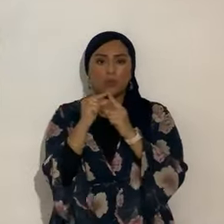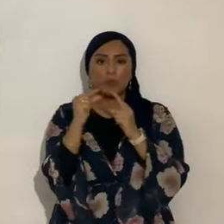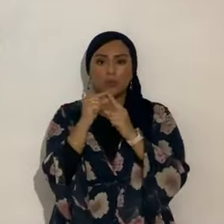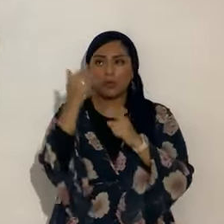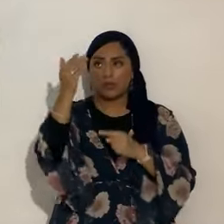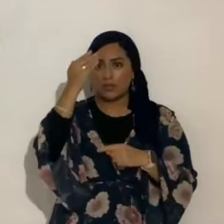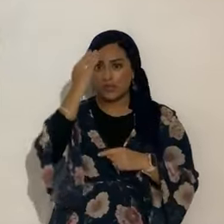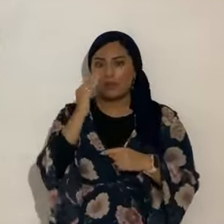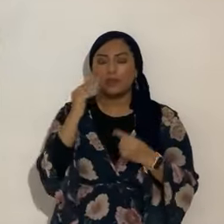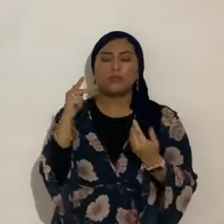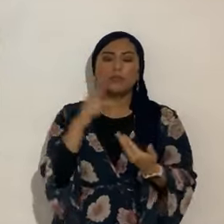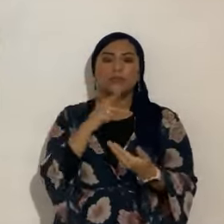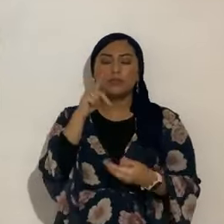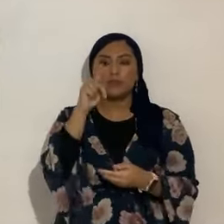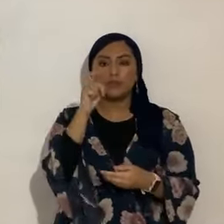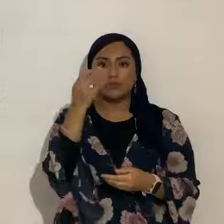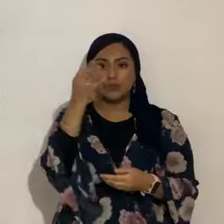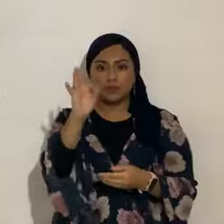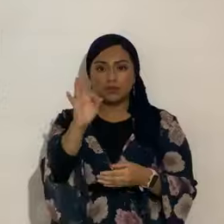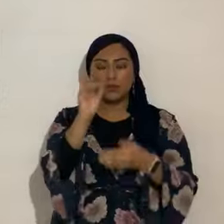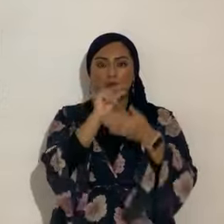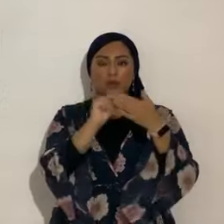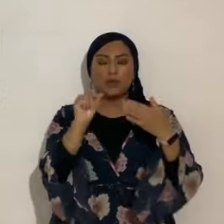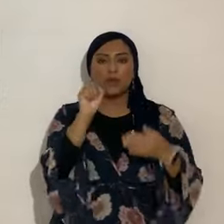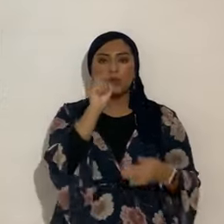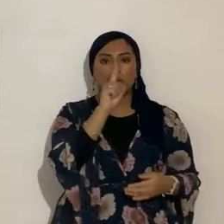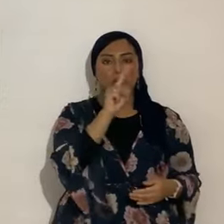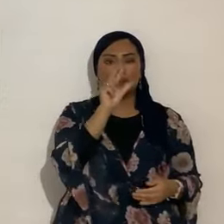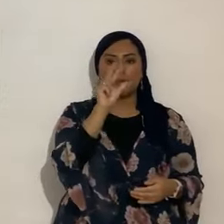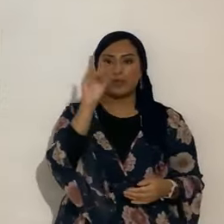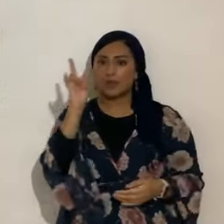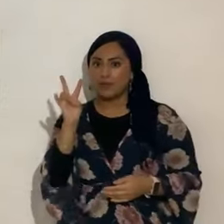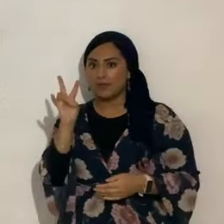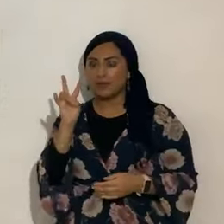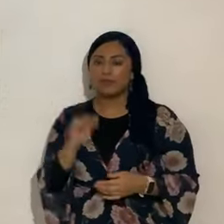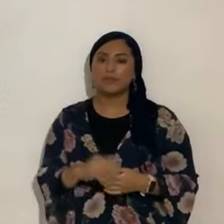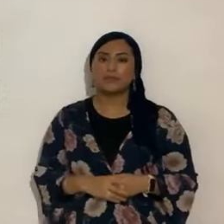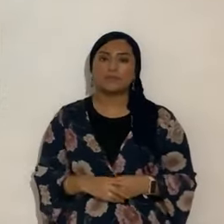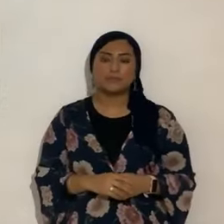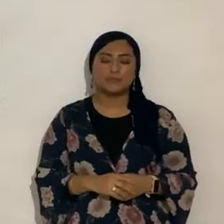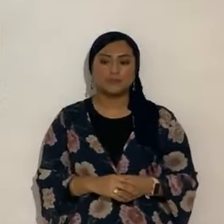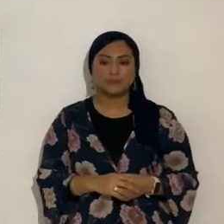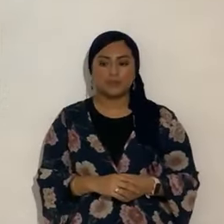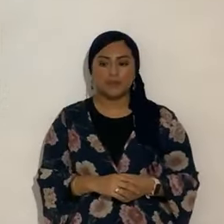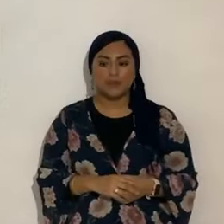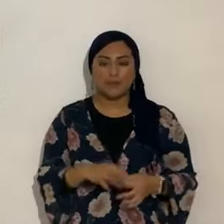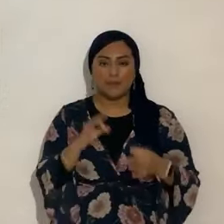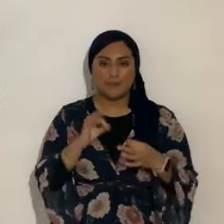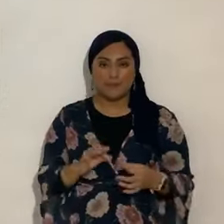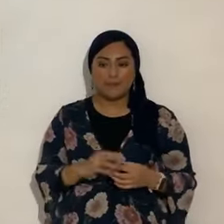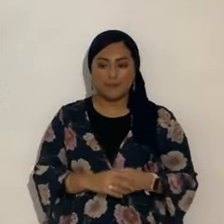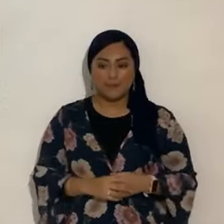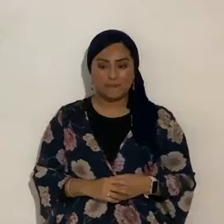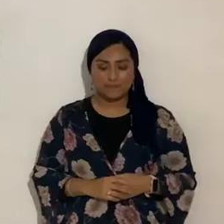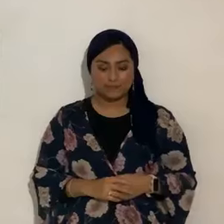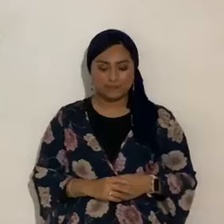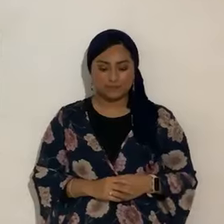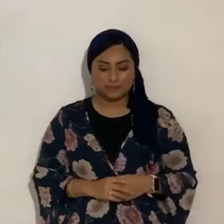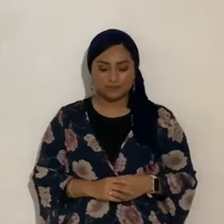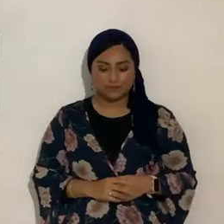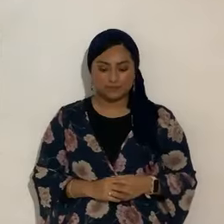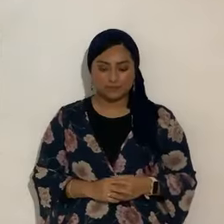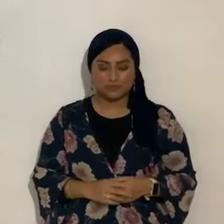Todopoderoso. Salmo 119 en el verso 137, hermanos, ¿sí? Perfecto. Muy